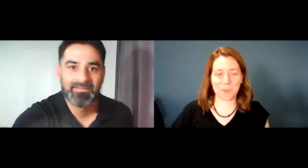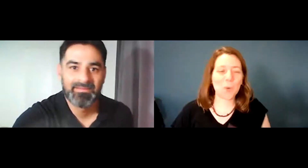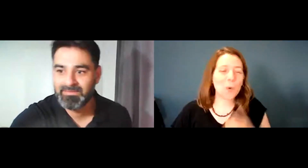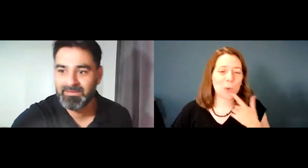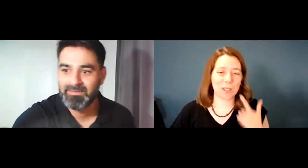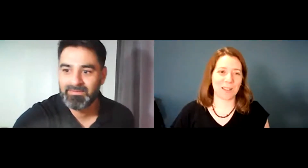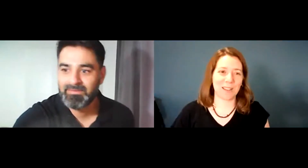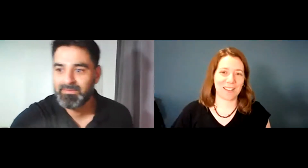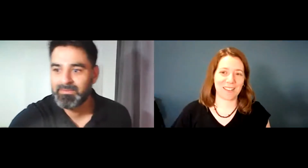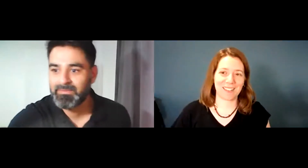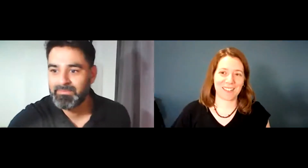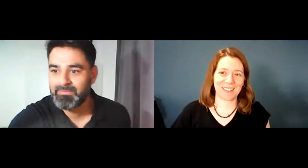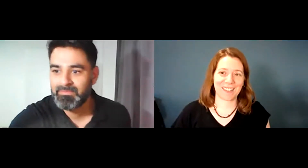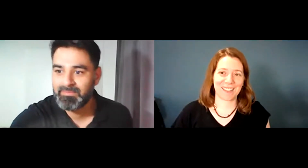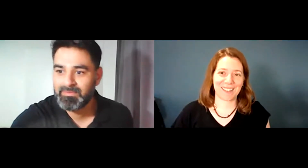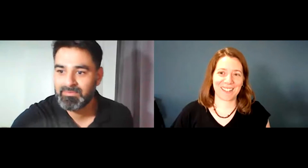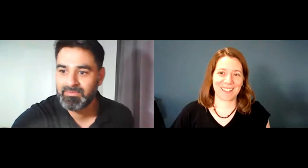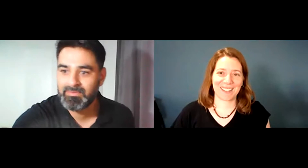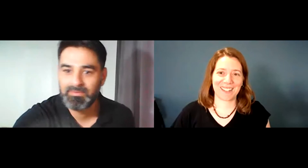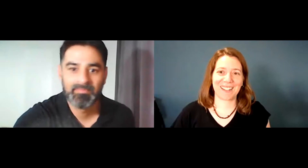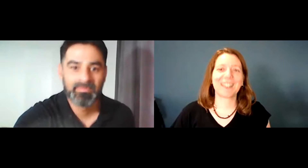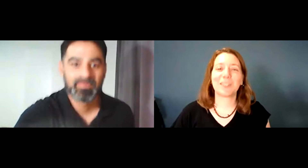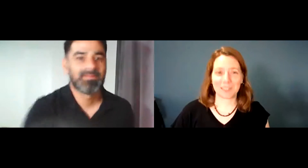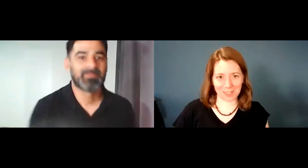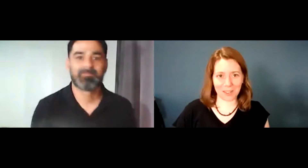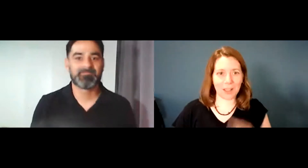Muy linda, muy hermosa, muy dulce. Una aventura en altura. ¿Está bien? Up,